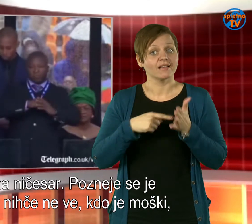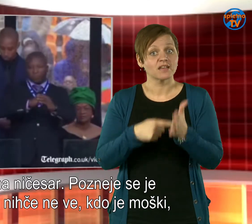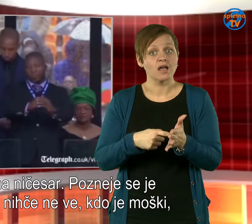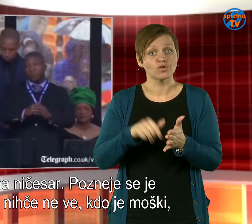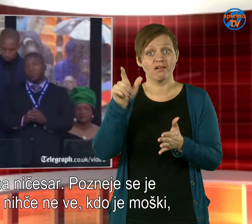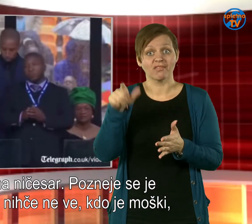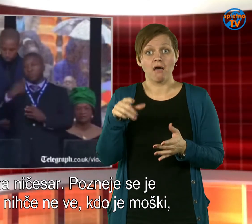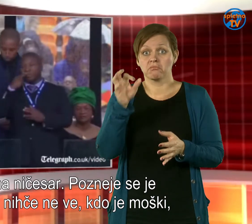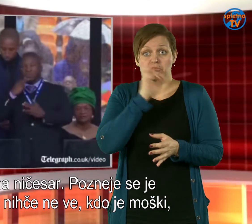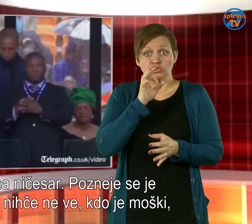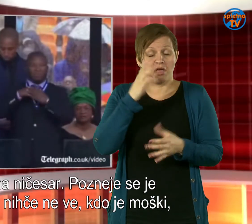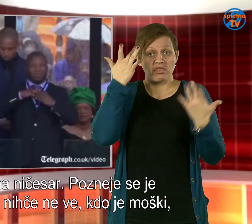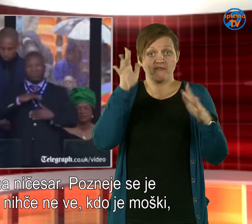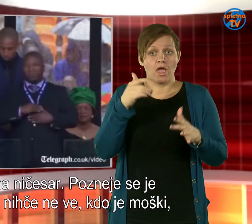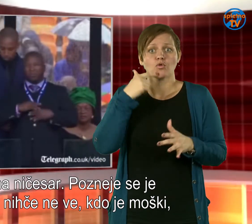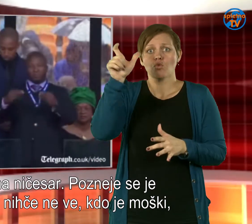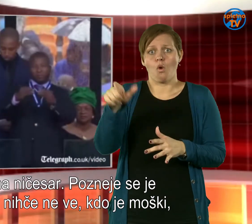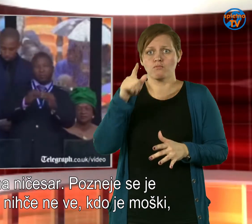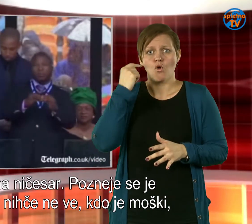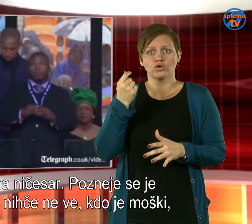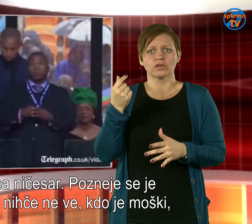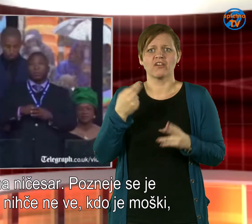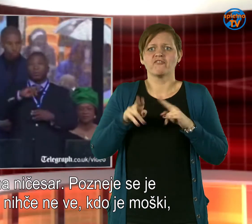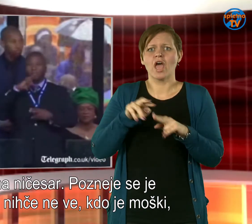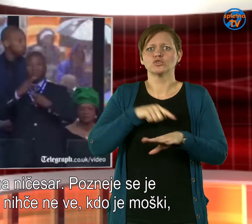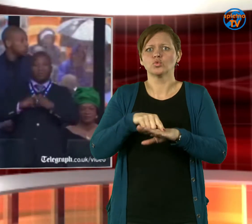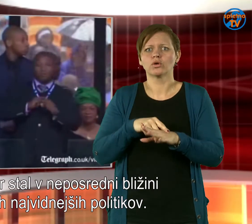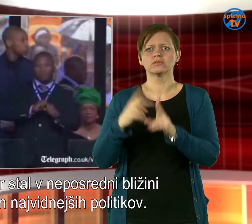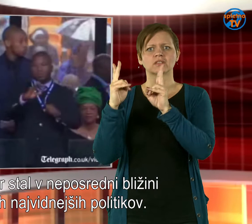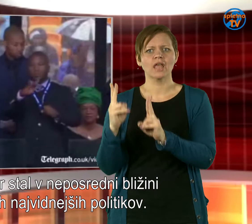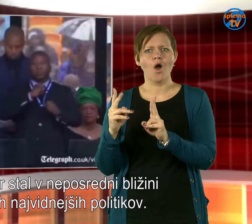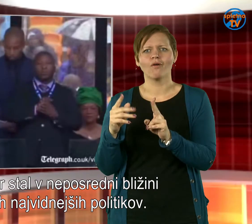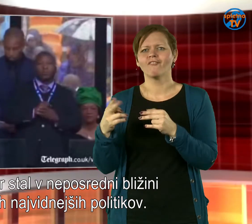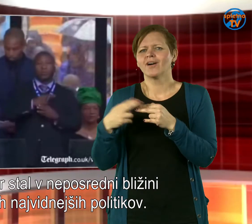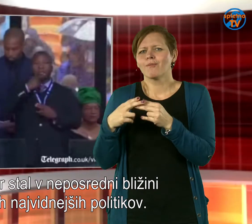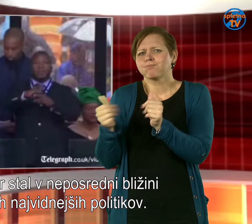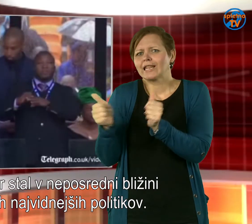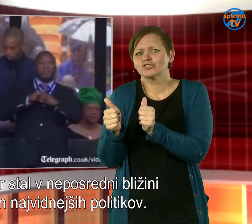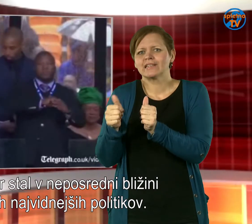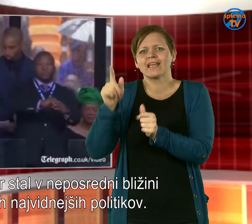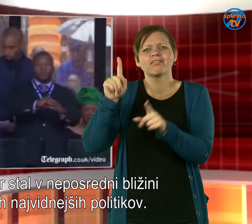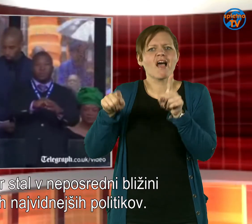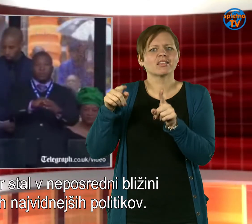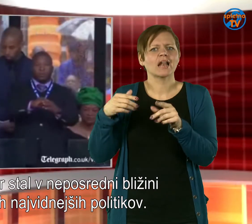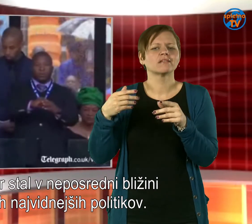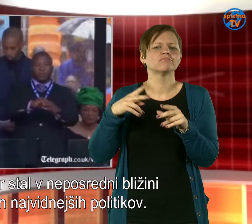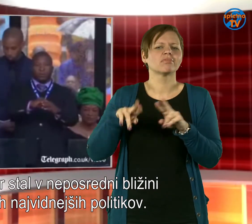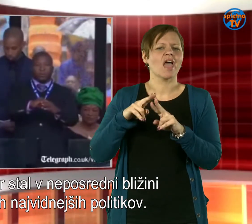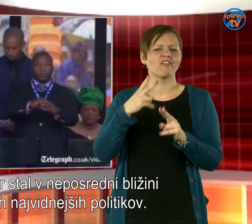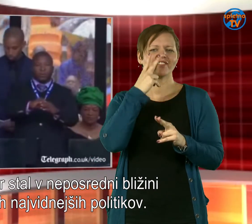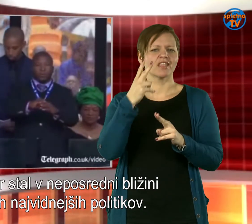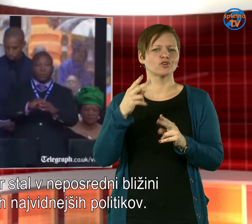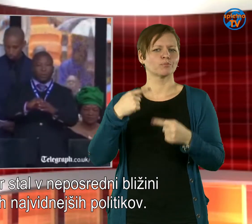Pozneje se je izkazalo, da nihče ne ve, kdo je moški, ki je več ur stal v neposredni bližini nekaterih najvidnejših